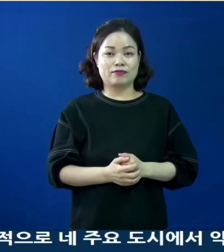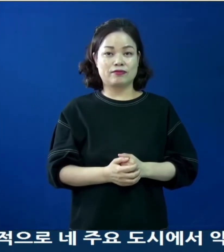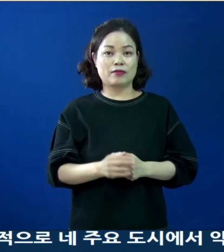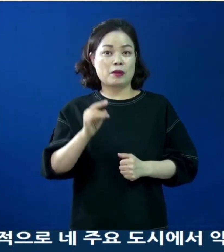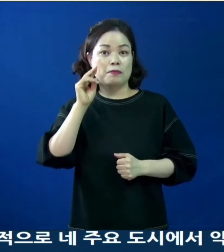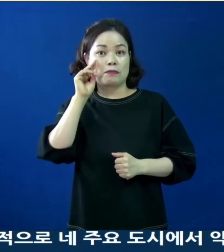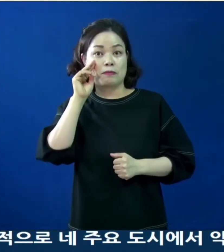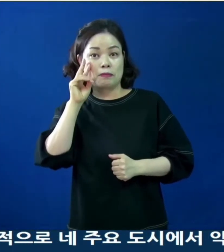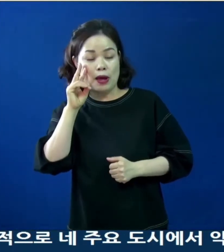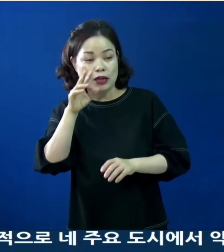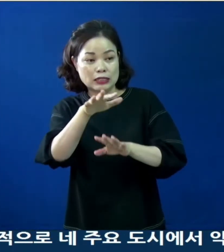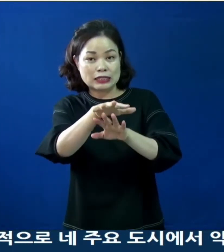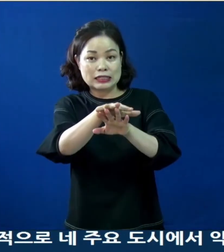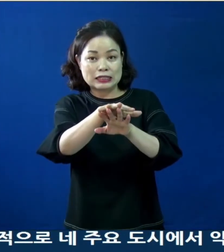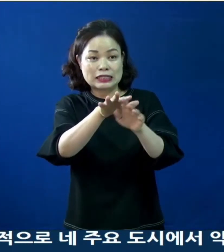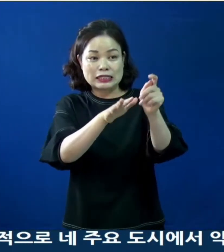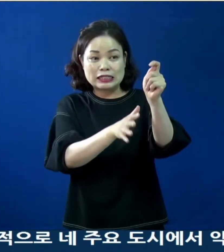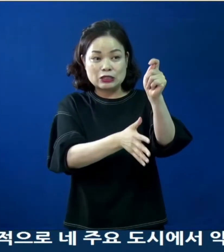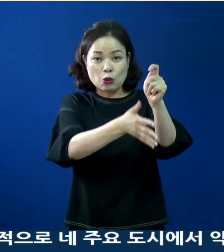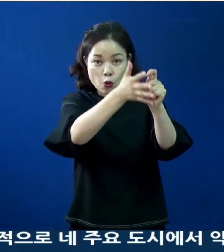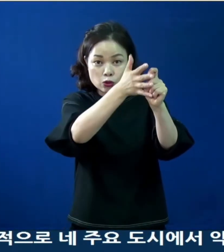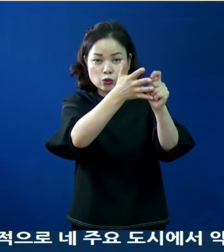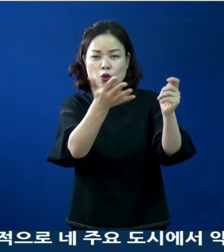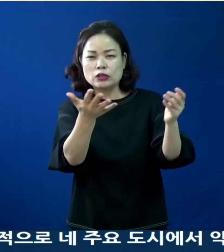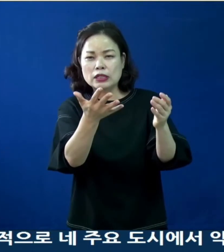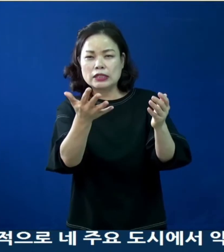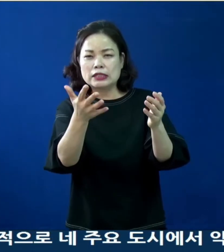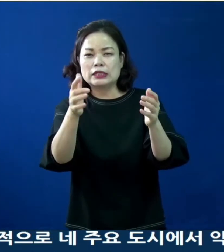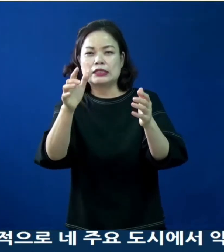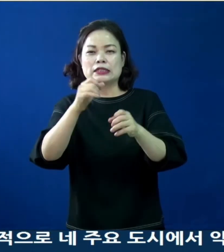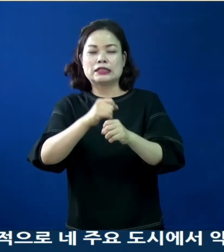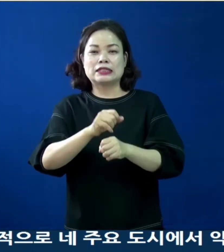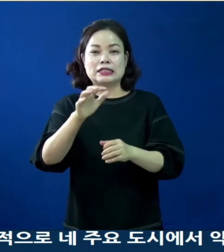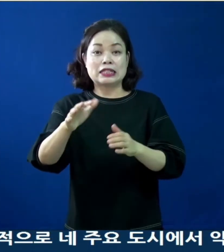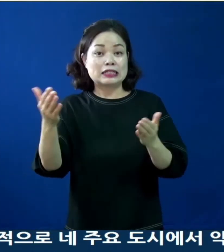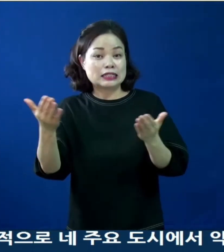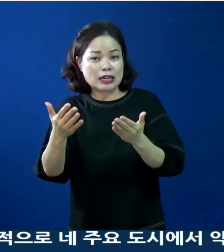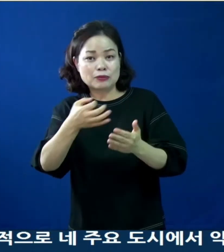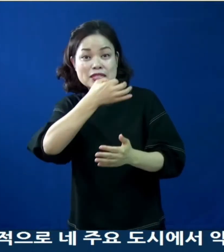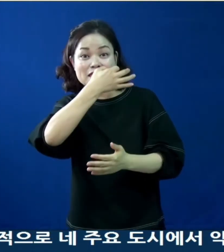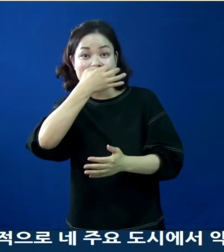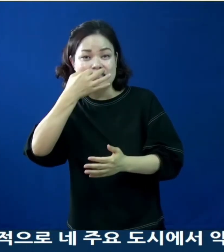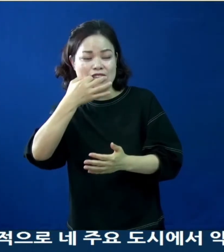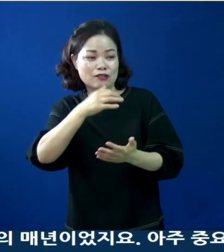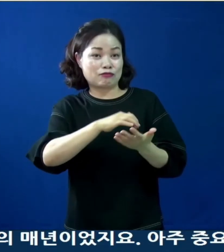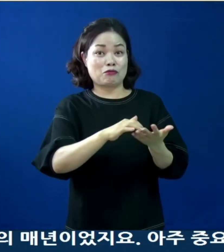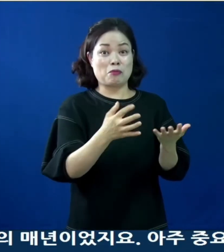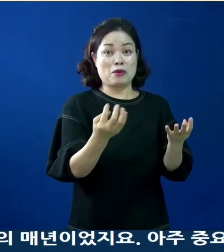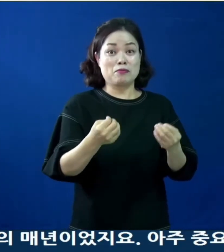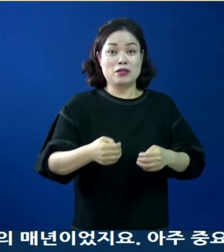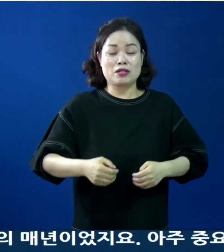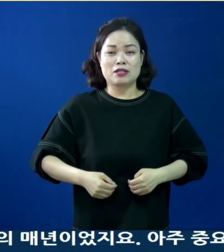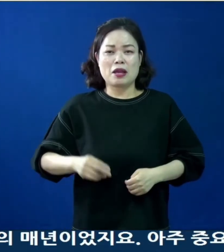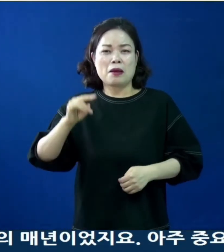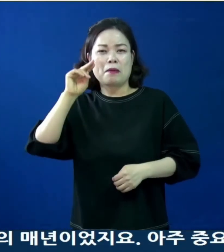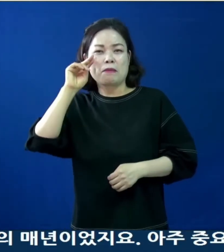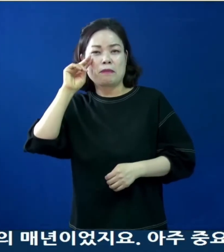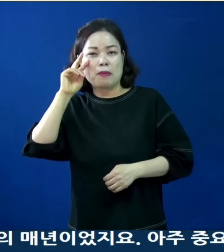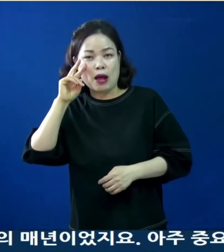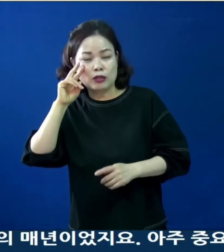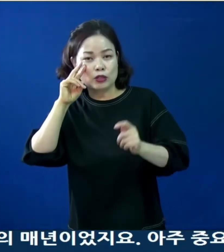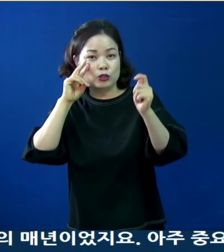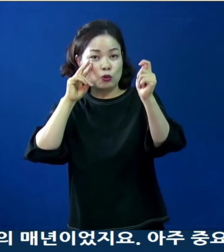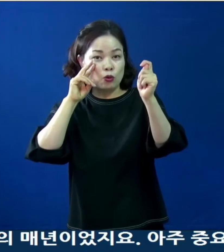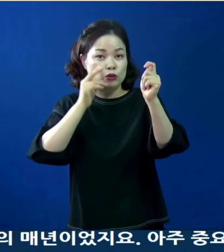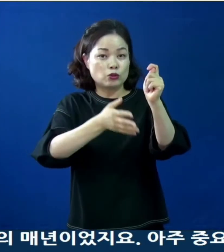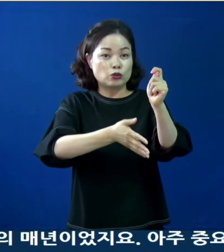바울이 고린도에서 일하는 것은 다른 지역보다 더 신이 났을 수 있습니다. 수요가 많이 있었기 때문에. 바울이 고린도 전서